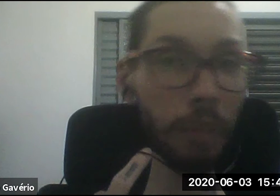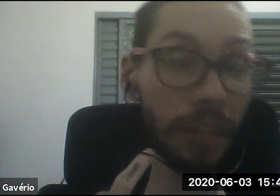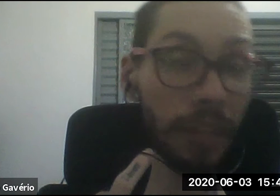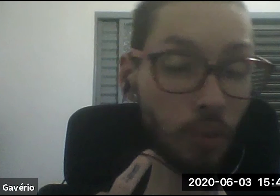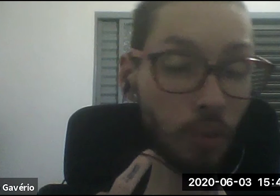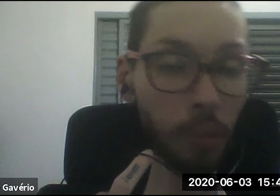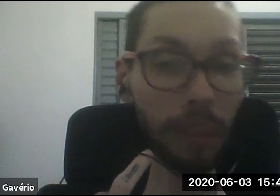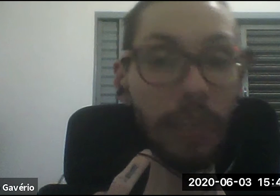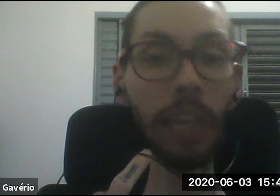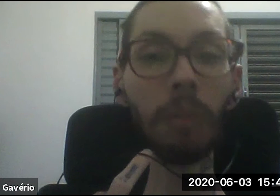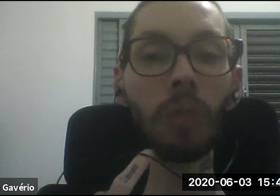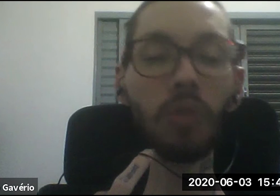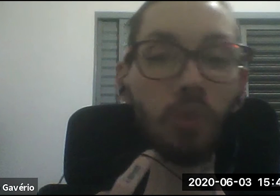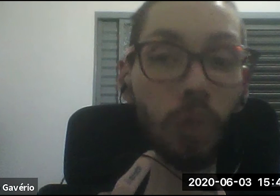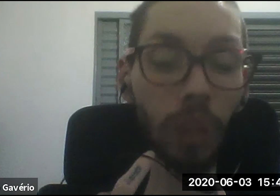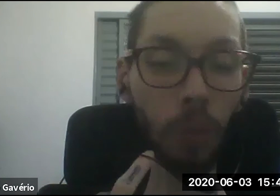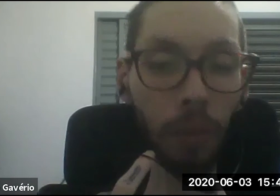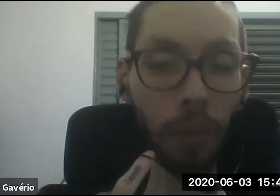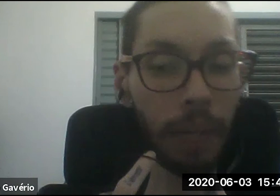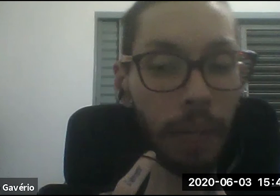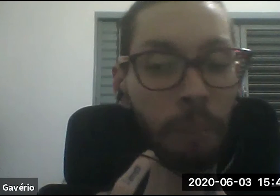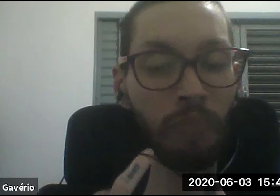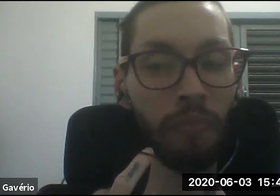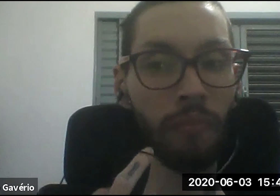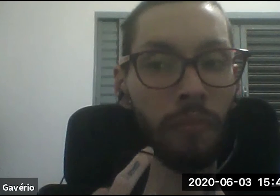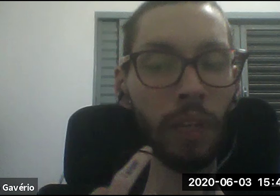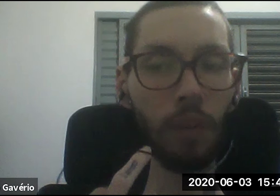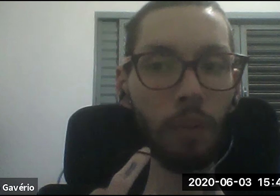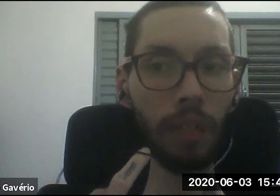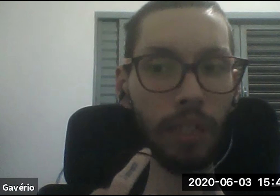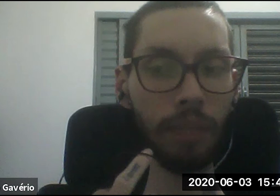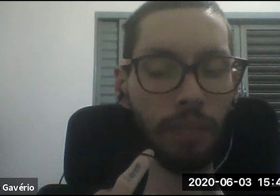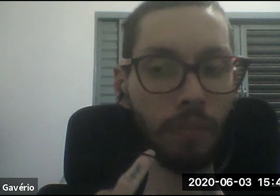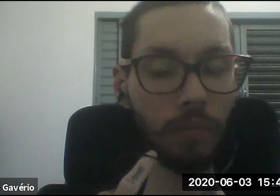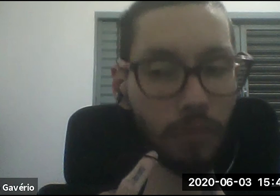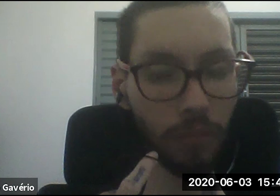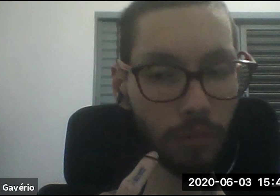nesses espaços pandêmicos toda